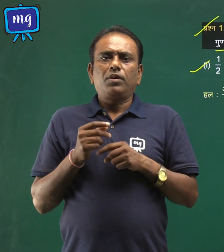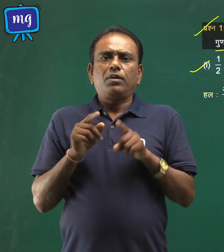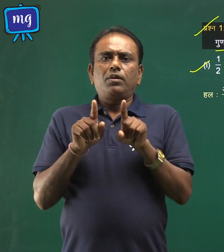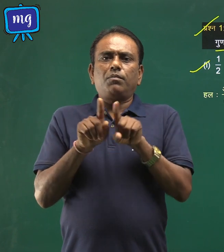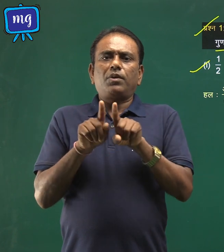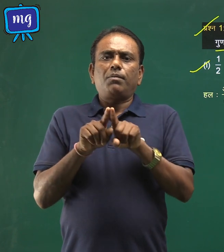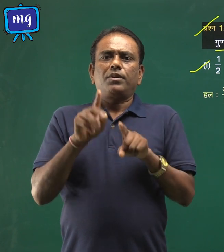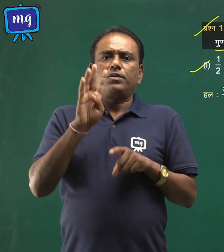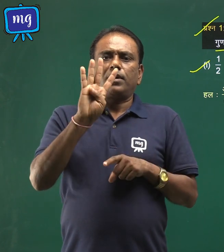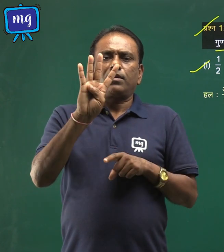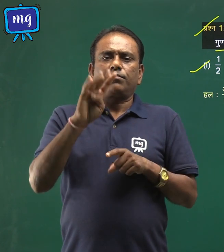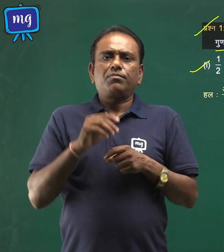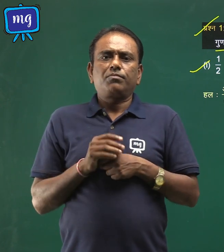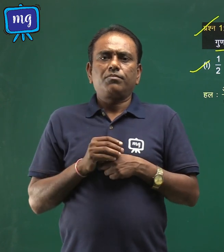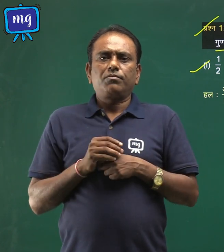बराबर 4।